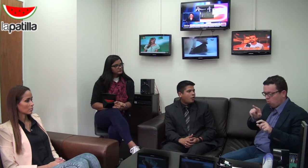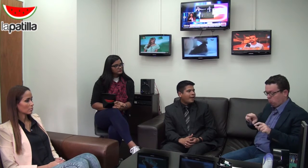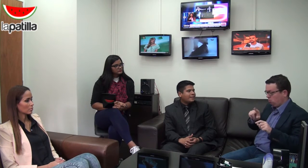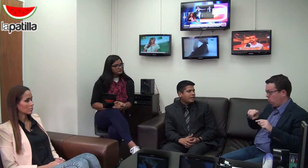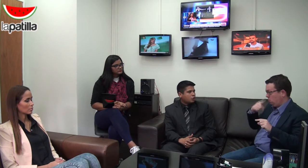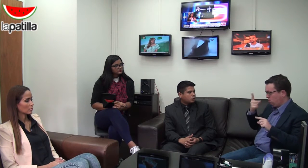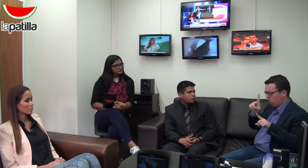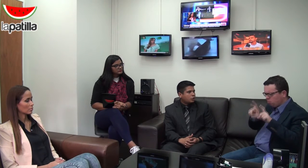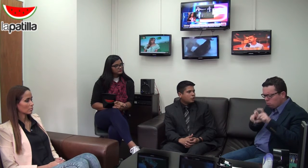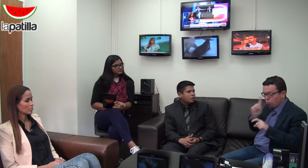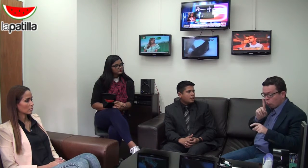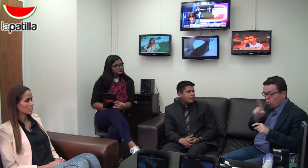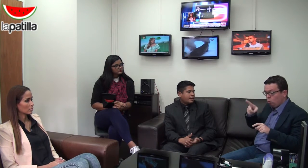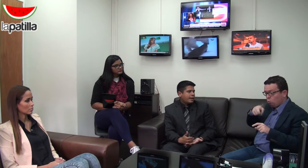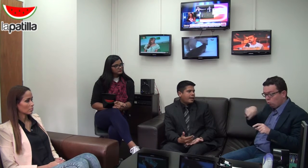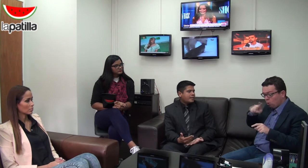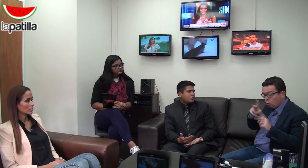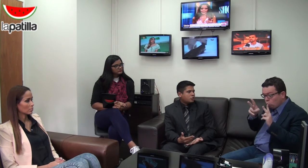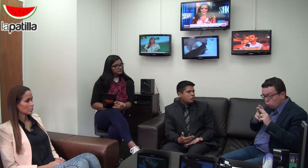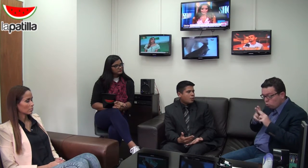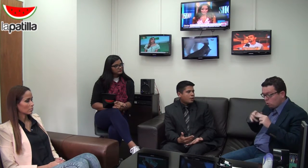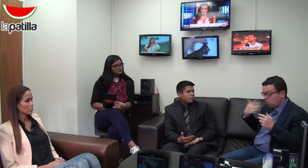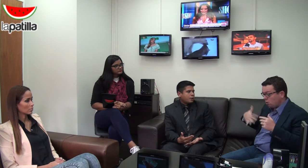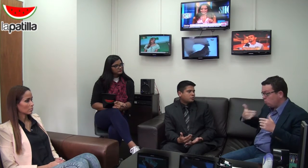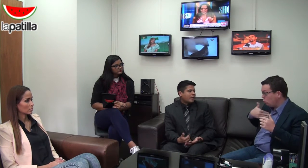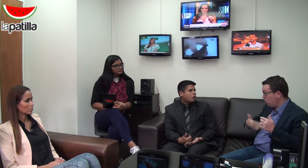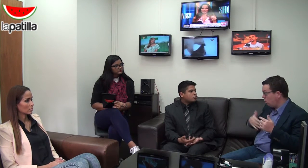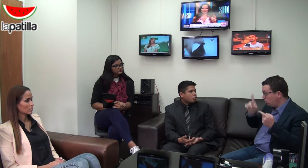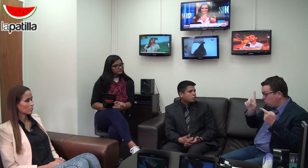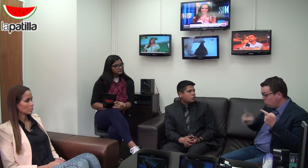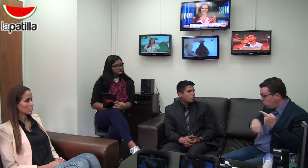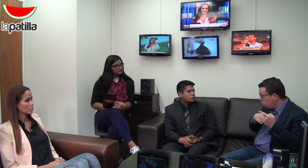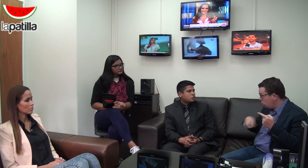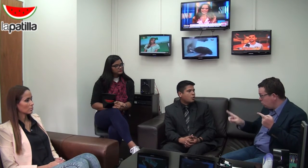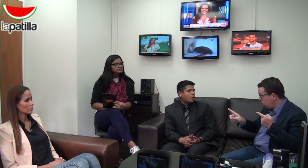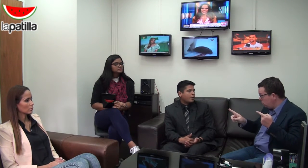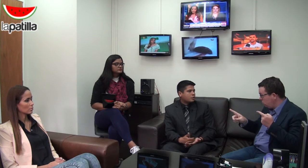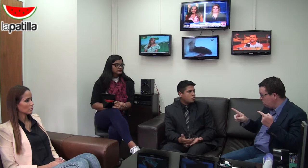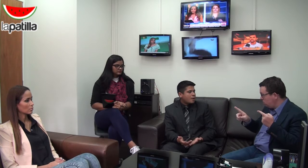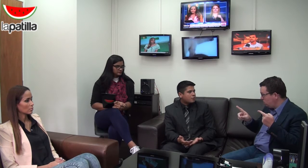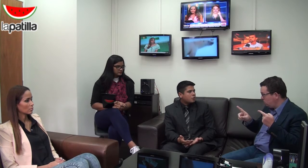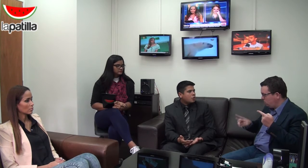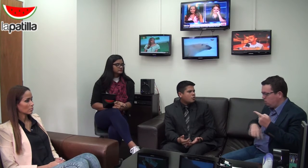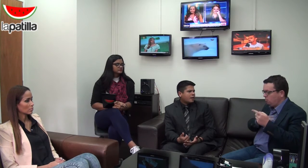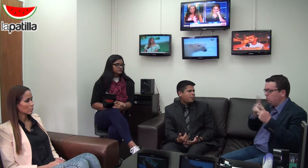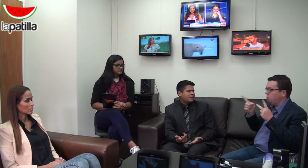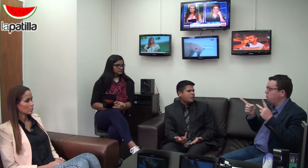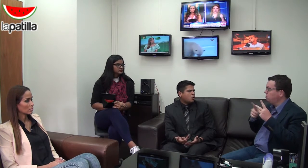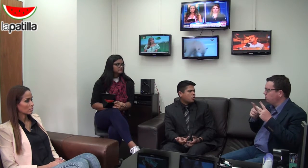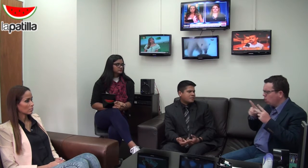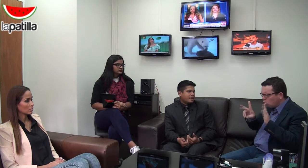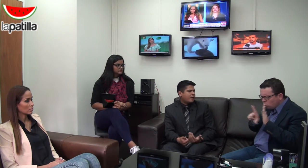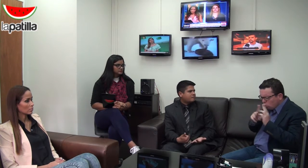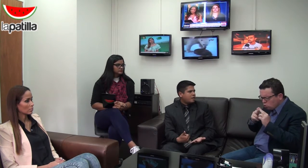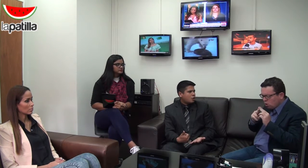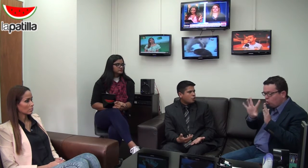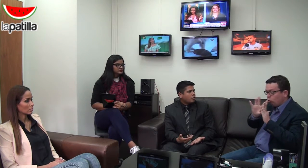en el diagnóstico. ¿Y qué es el diagnóstico? Bueno, preguntarle a los sordos si conocen sobre los derechos humanos. Una respuesta dicotomizada, sí o no.